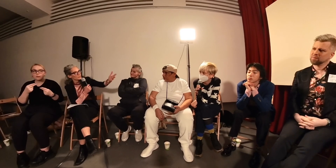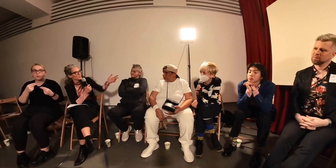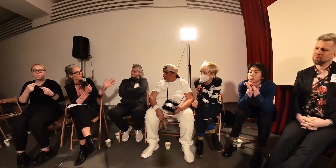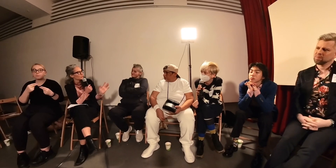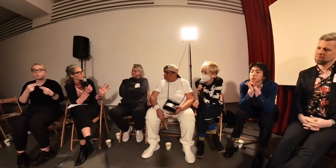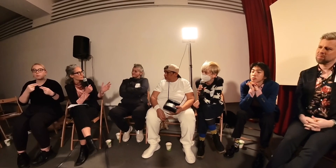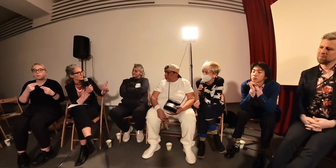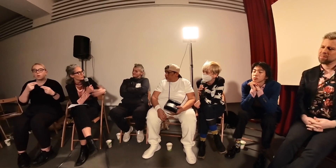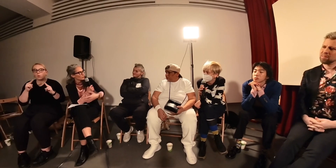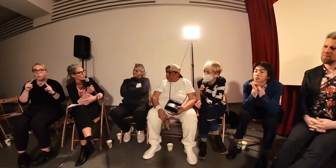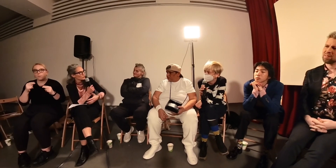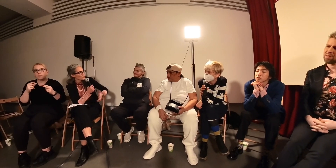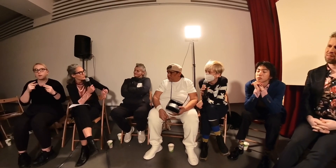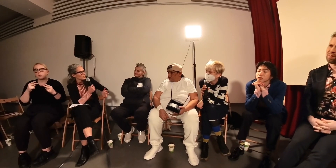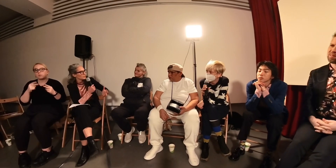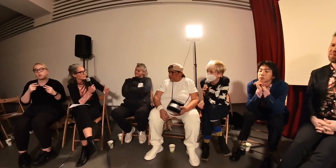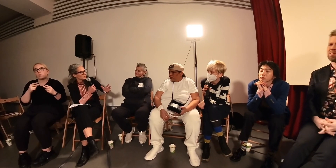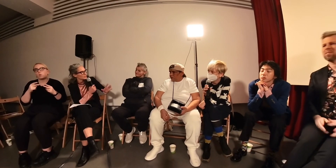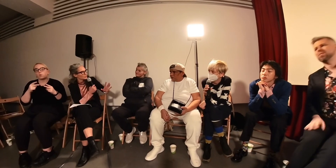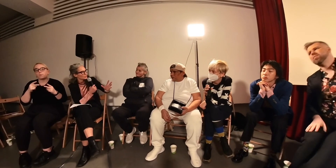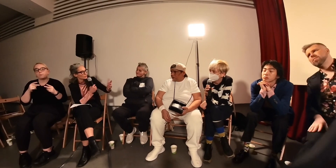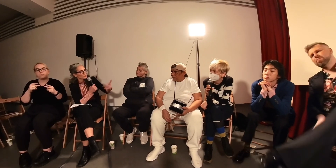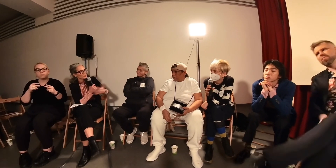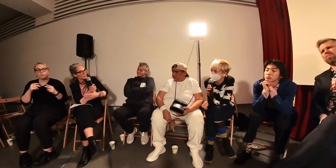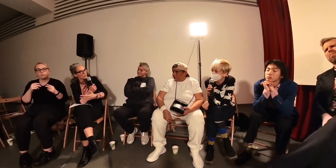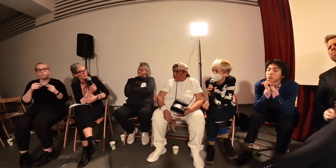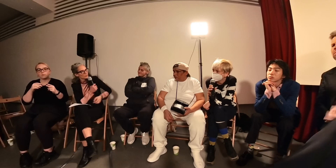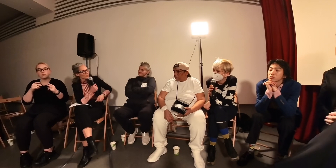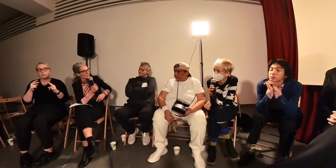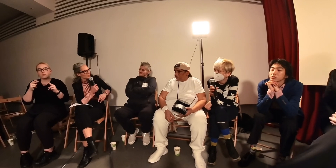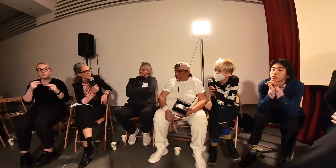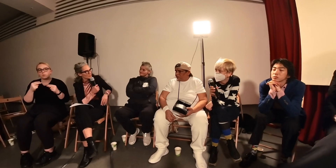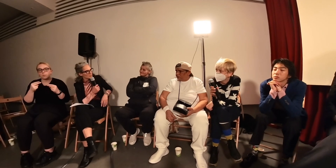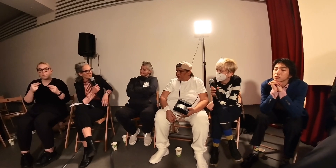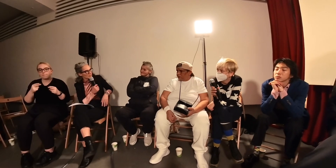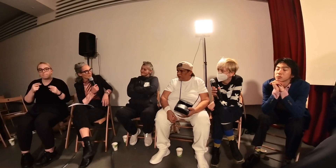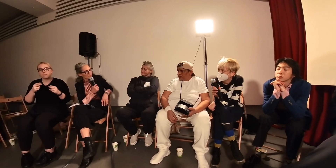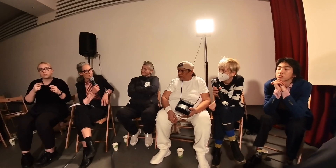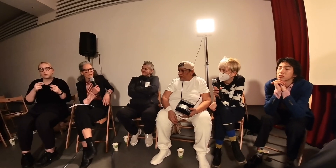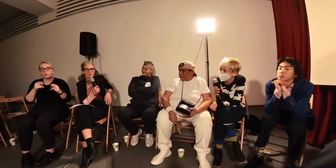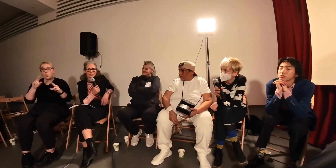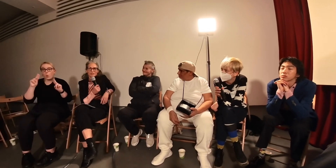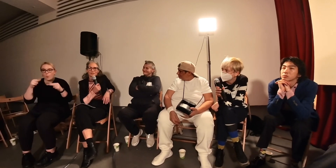nějakýma jakoby situacema nebo prostředíma, že v tom umění jsou jako lidi, s kterýma